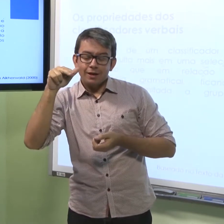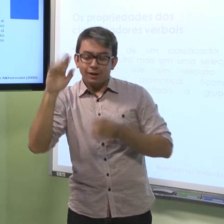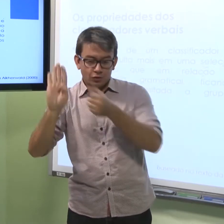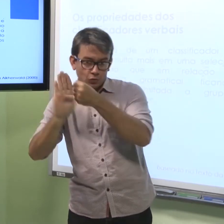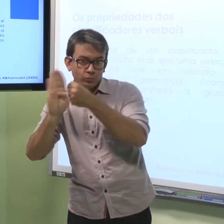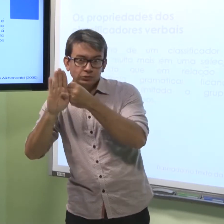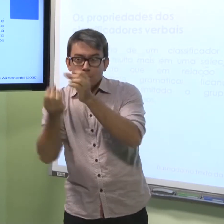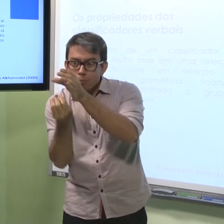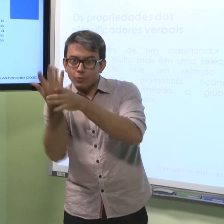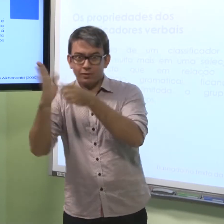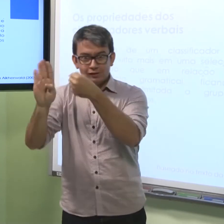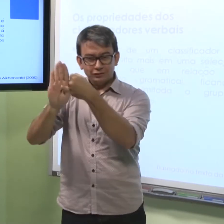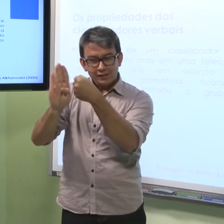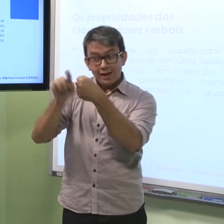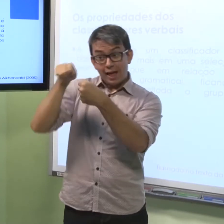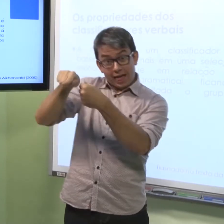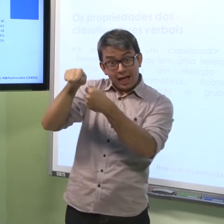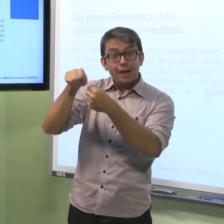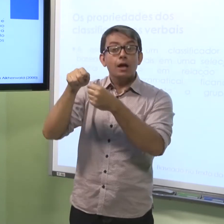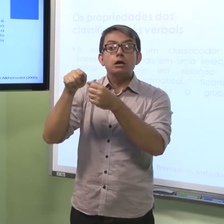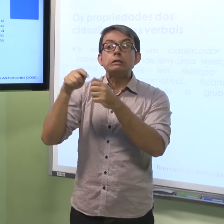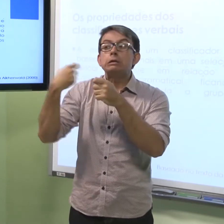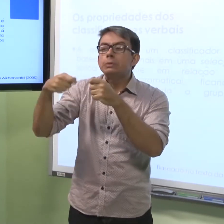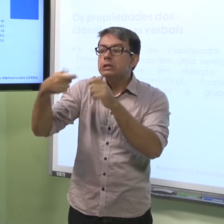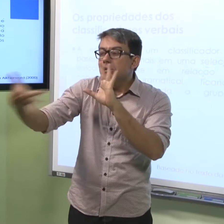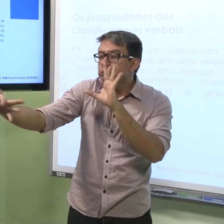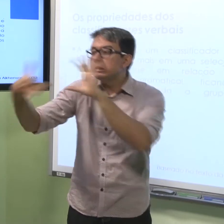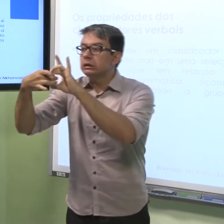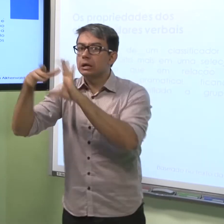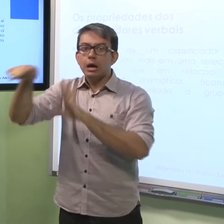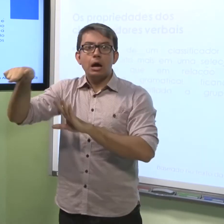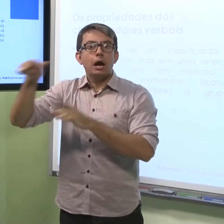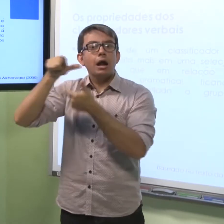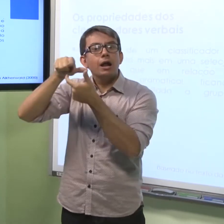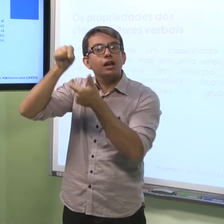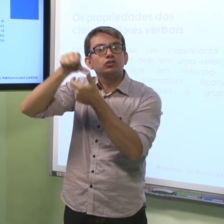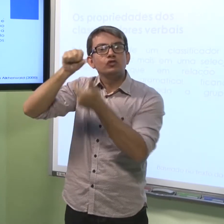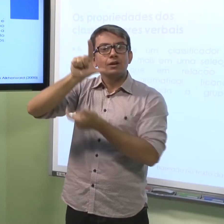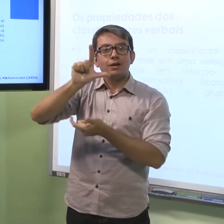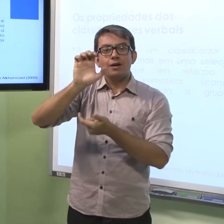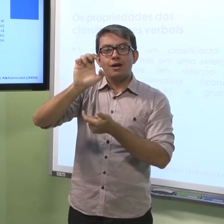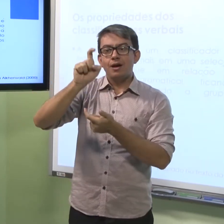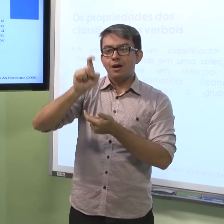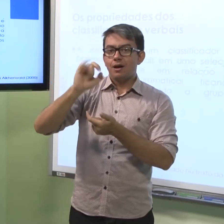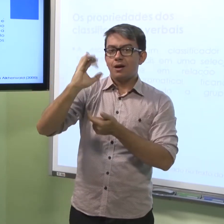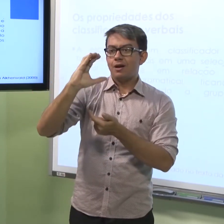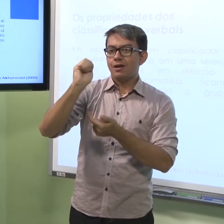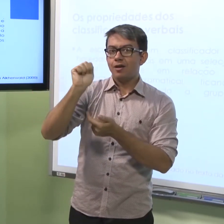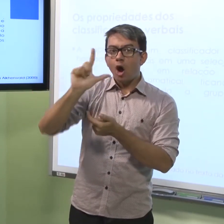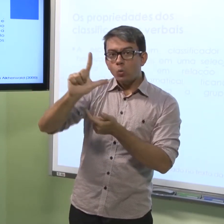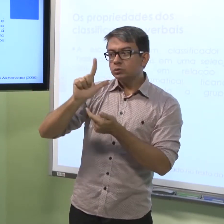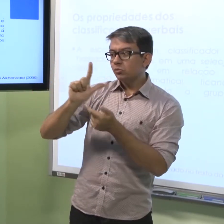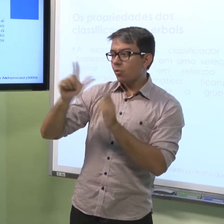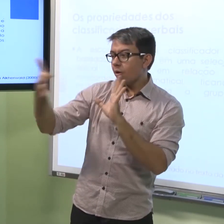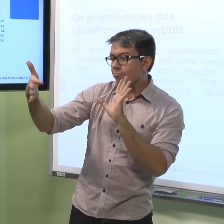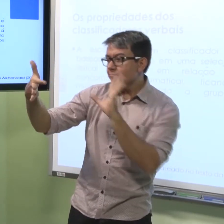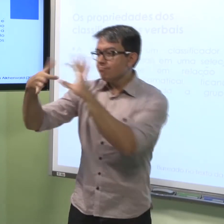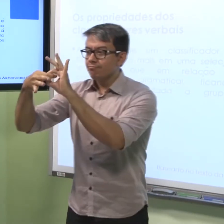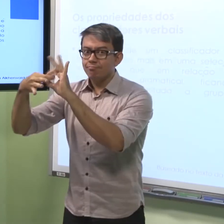classificadores, eu tenho o substantivo, que ele precisa estar ligado a um